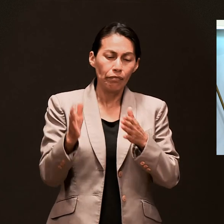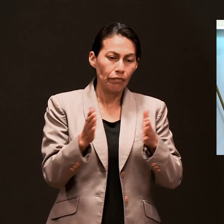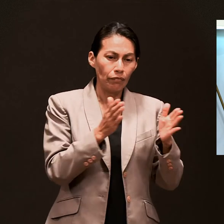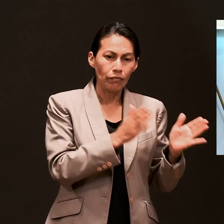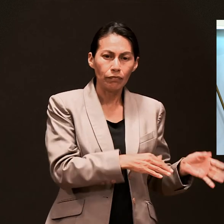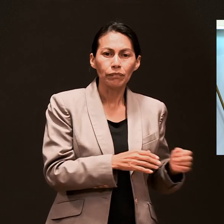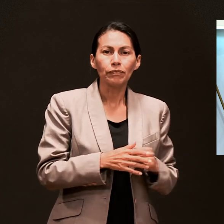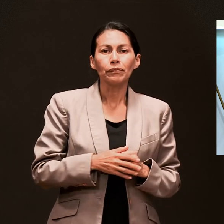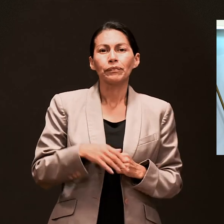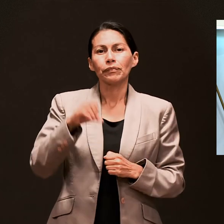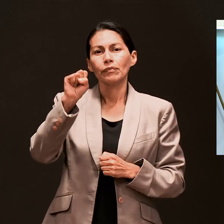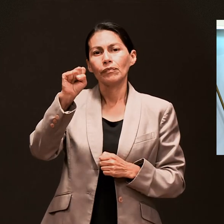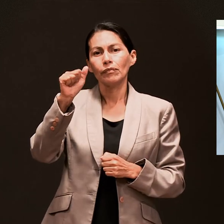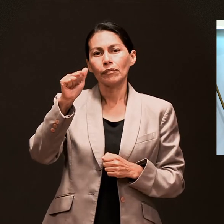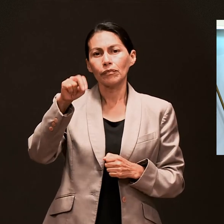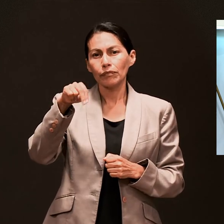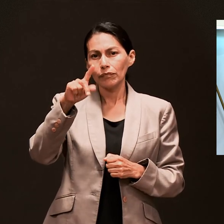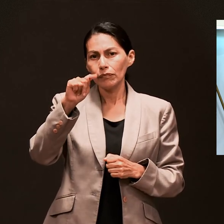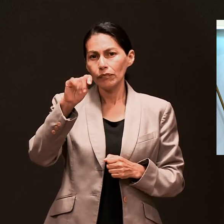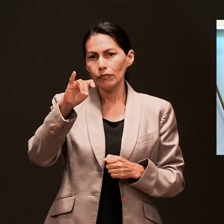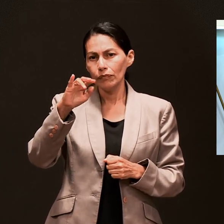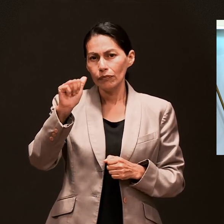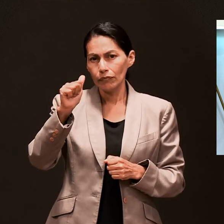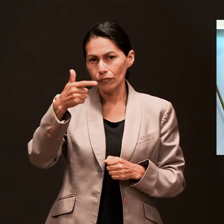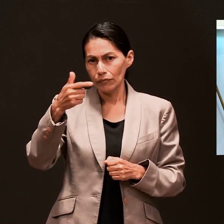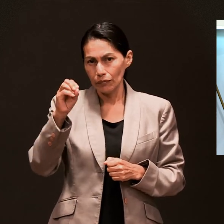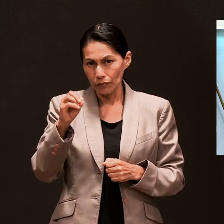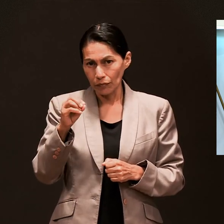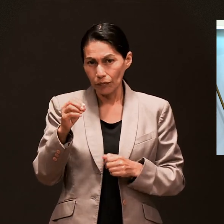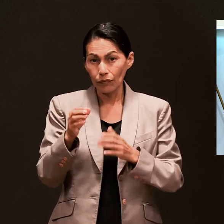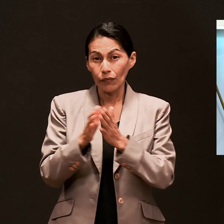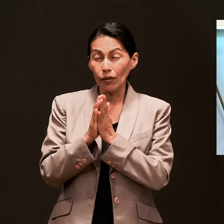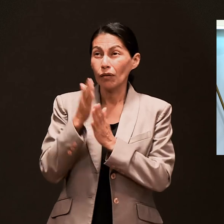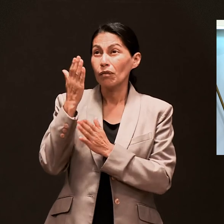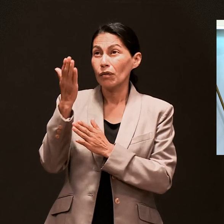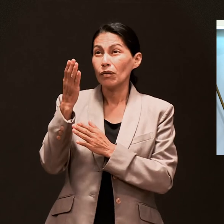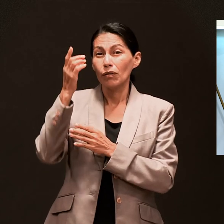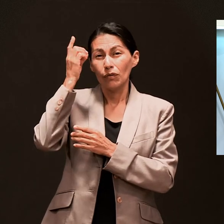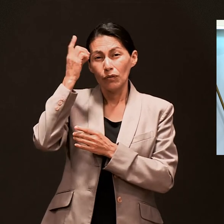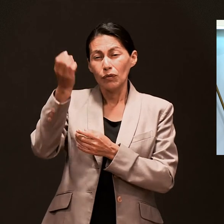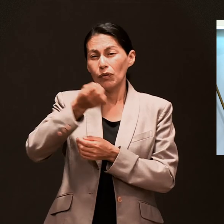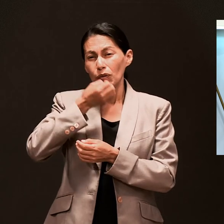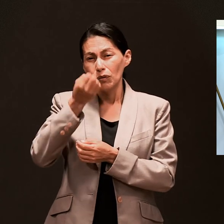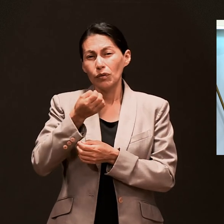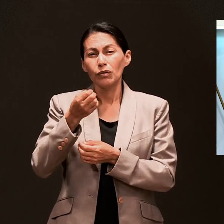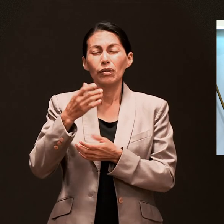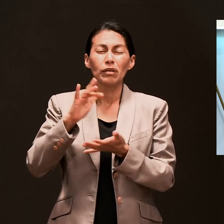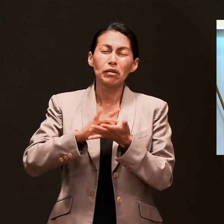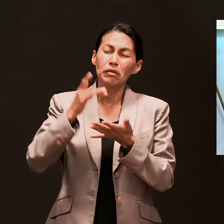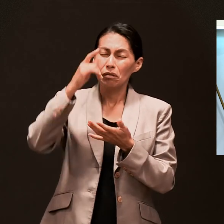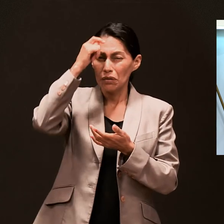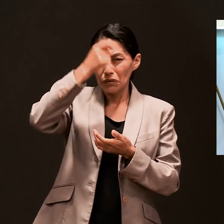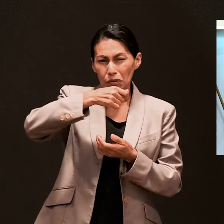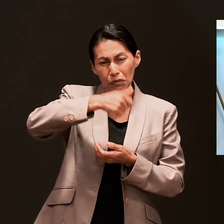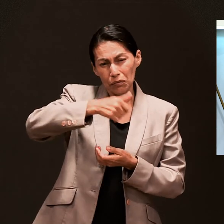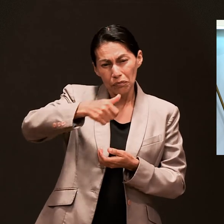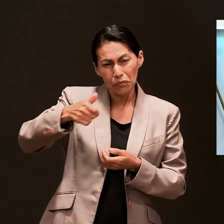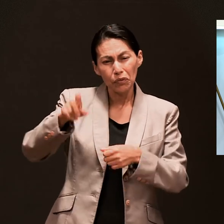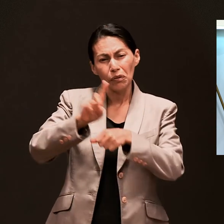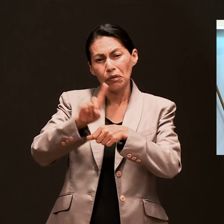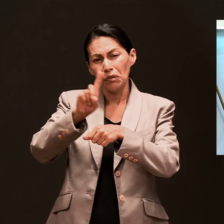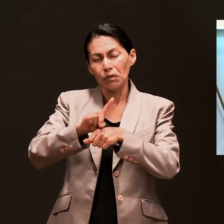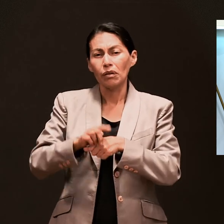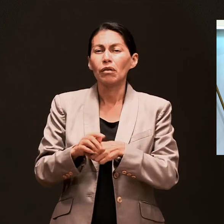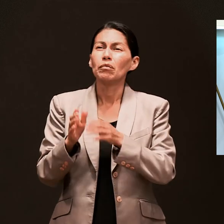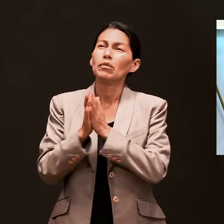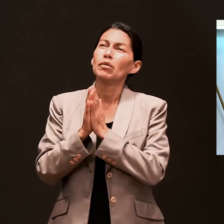por esta petición Santiago doy gracias a Dios por su misericordia y por las bendiciones que nos da día